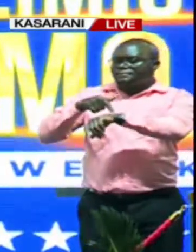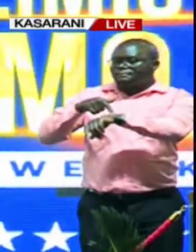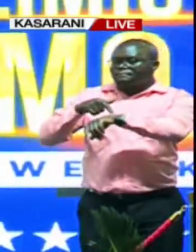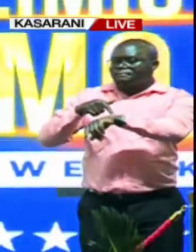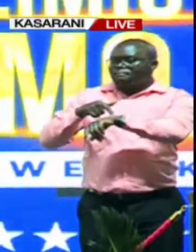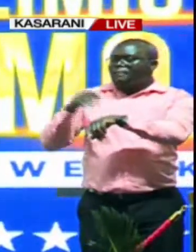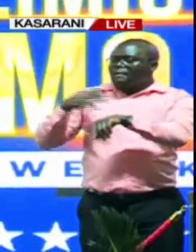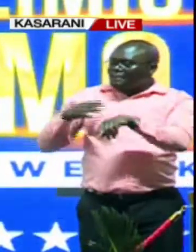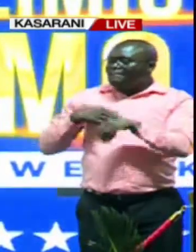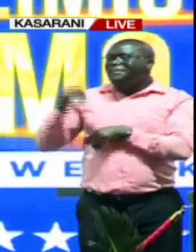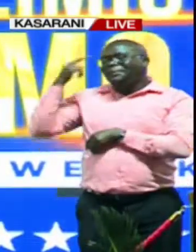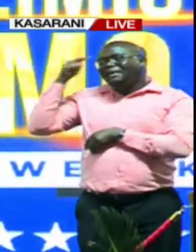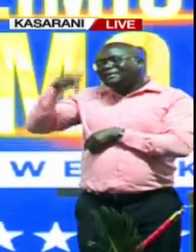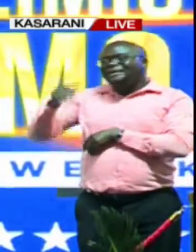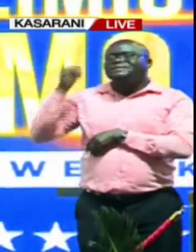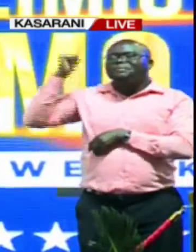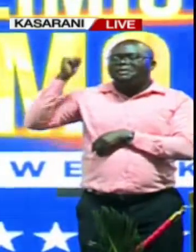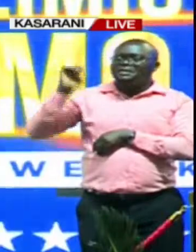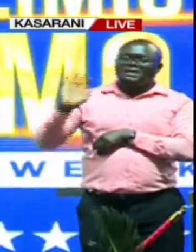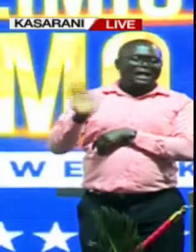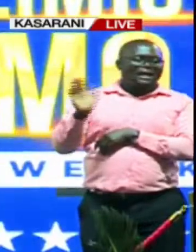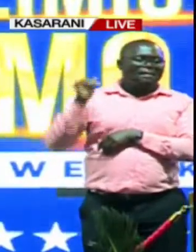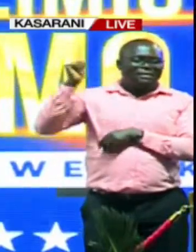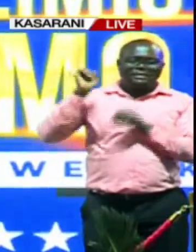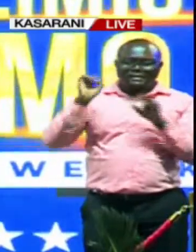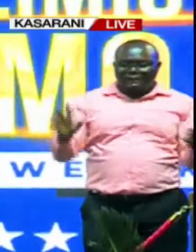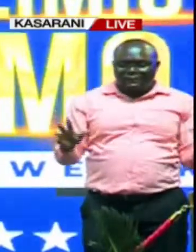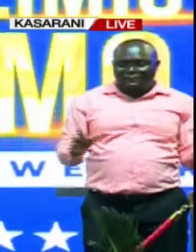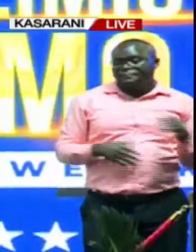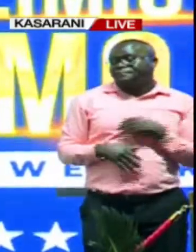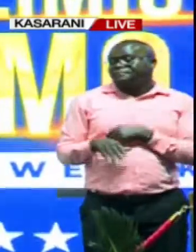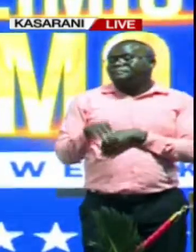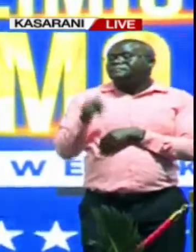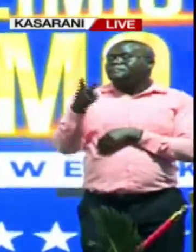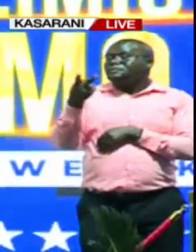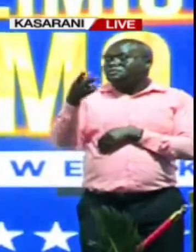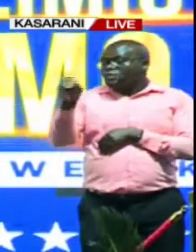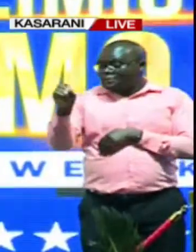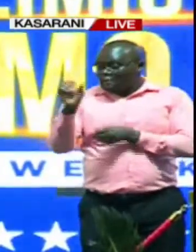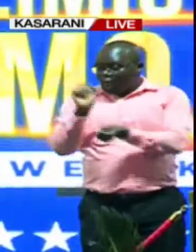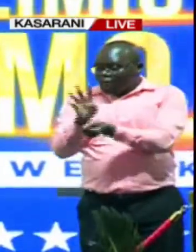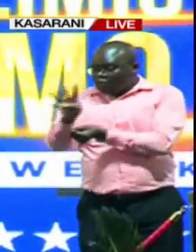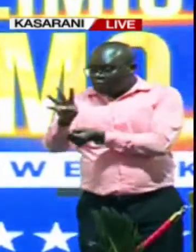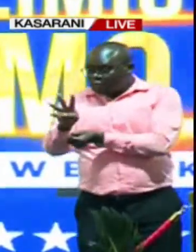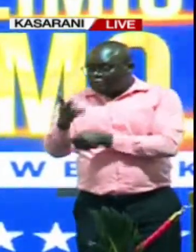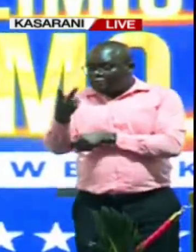na watu wanafikiria ni siasa. Mwaka wa 2014,